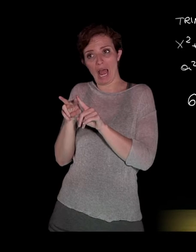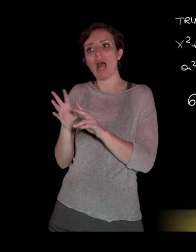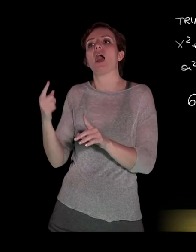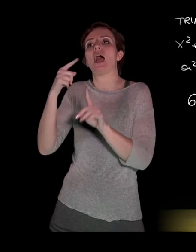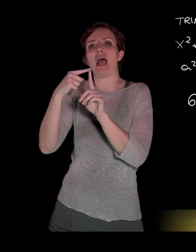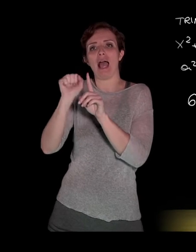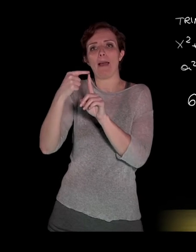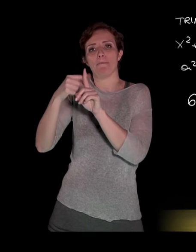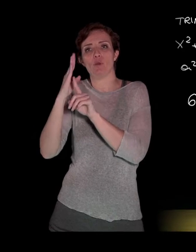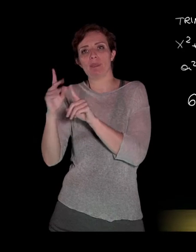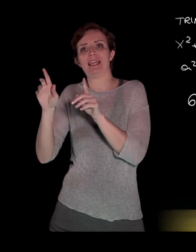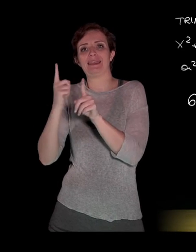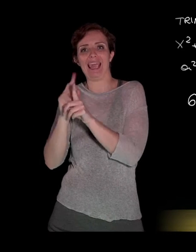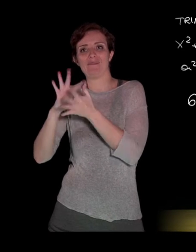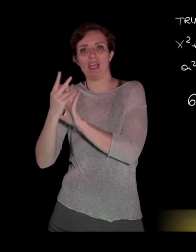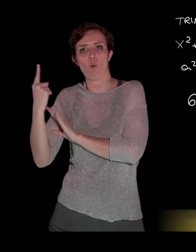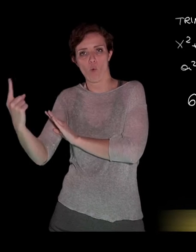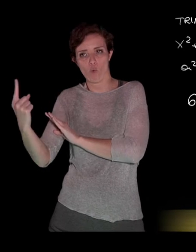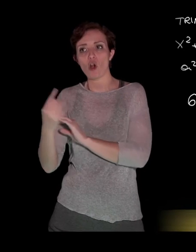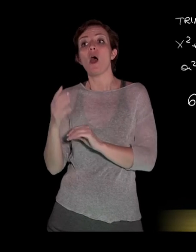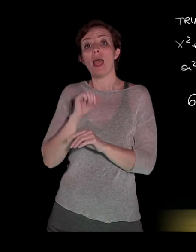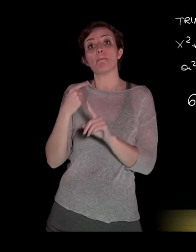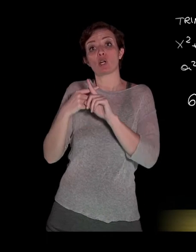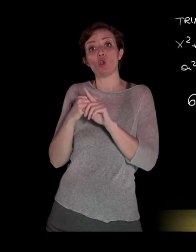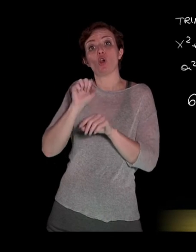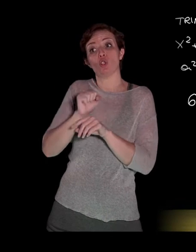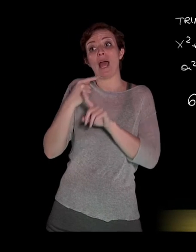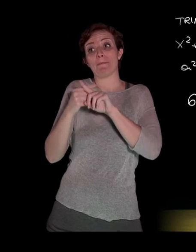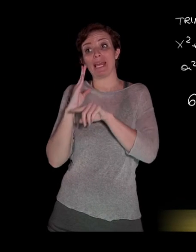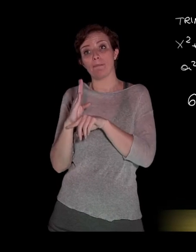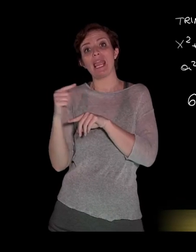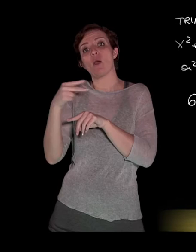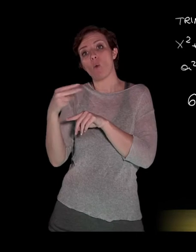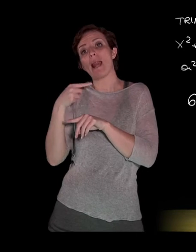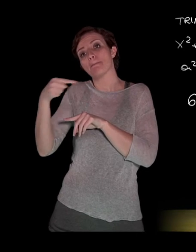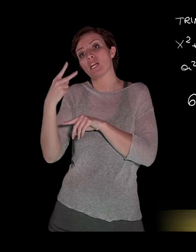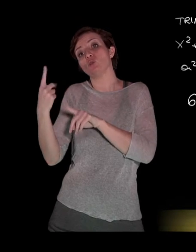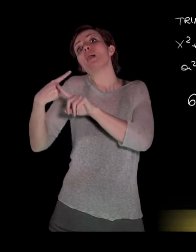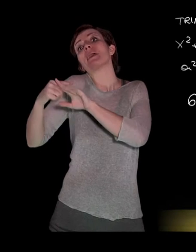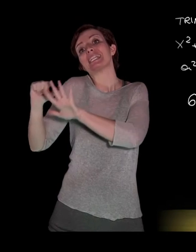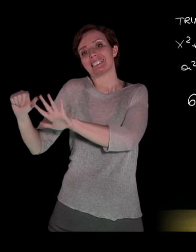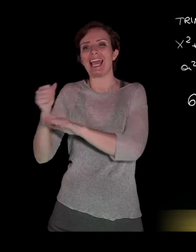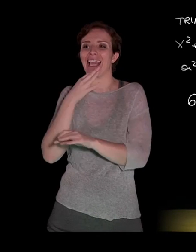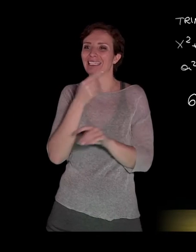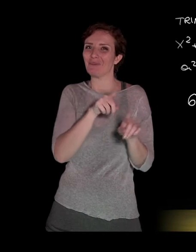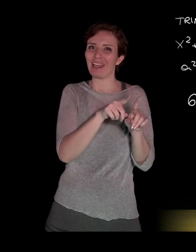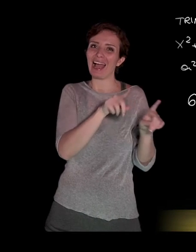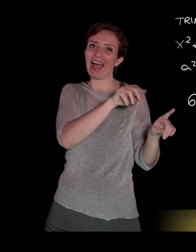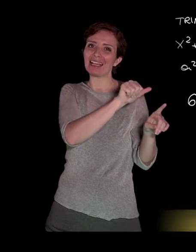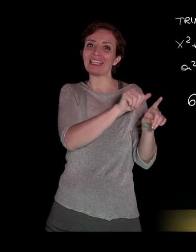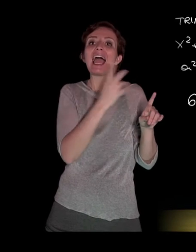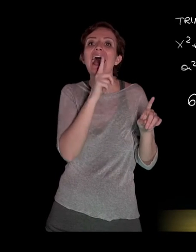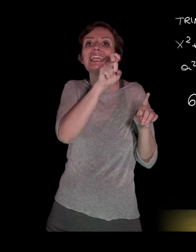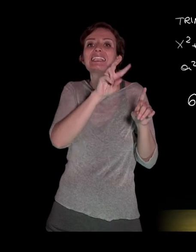a 1 e il cui prodotto a * b sia uguale a - 2 * 6 cioè il coefficiente della della X di